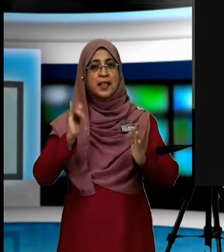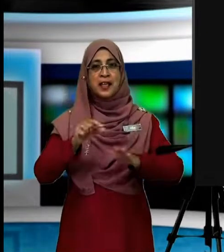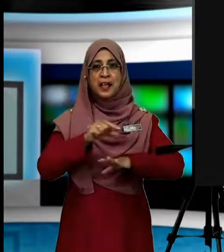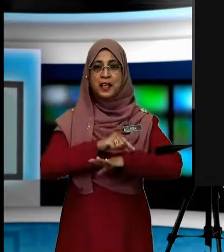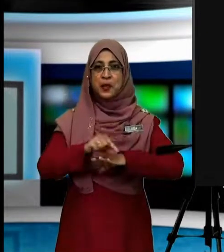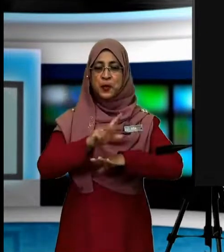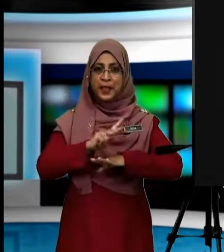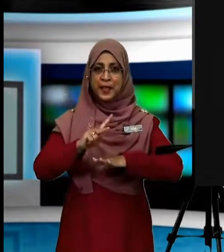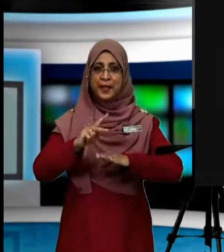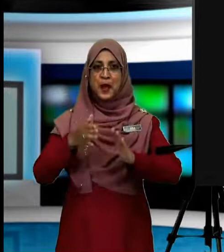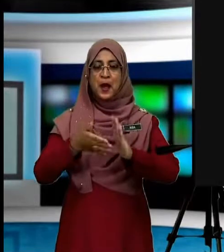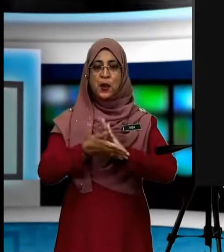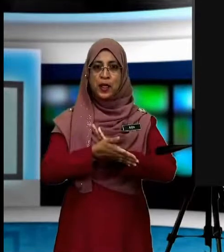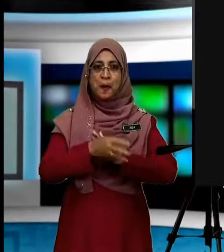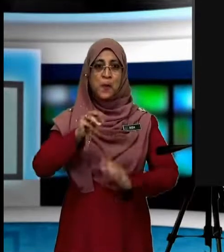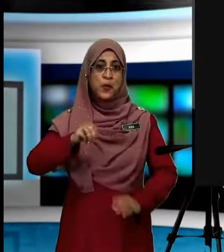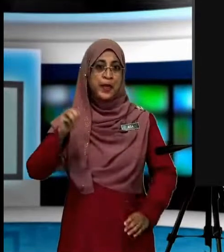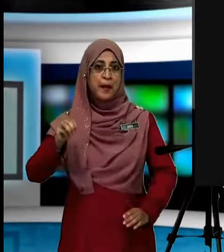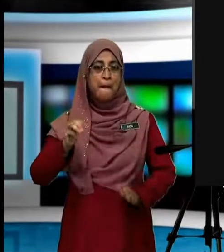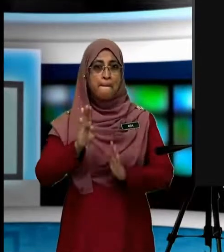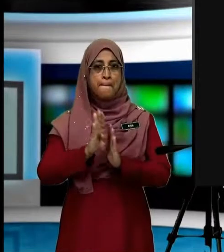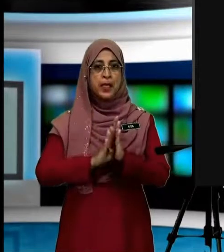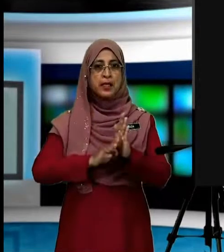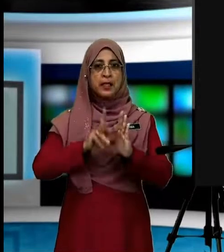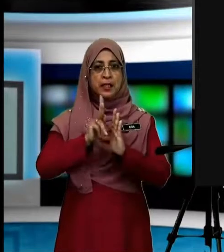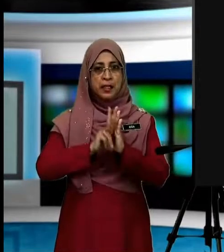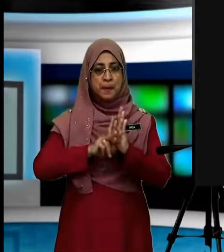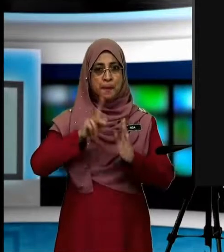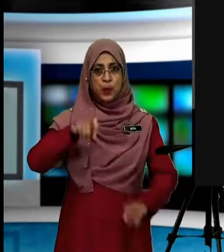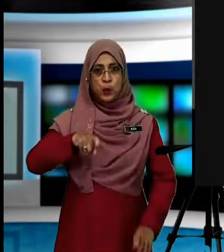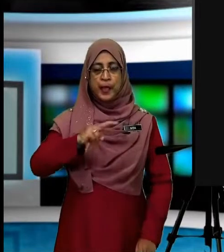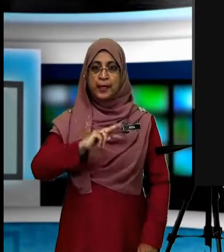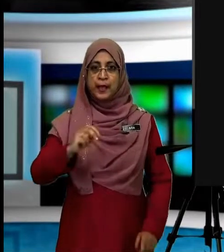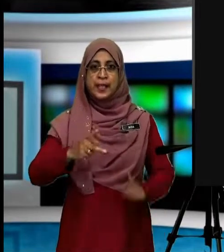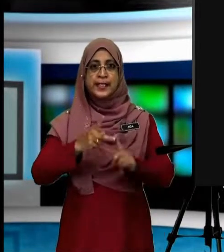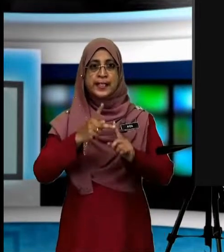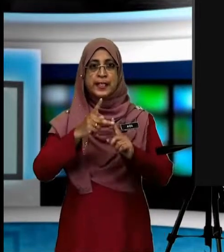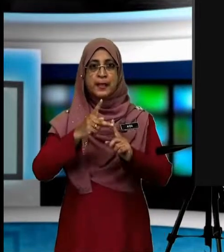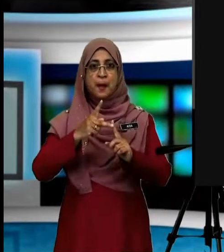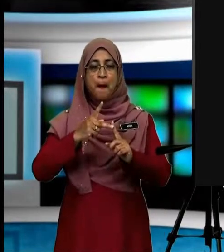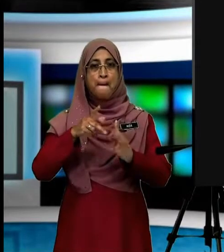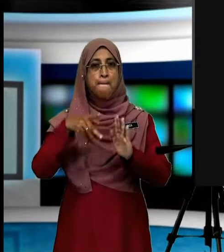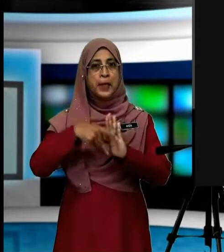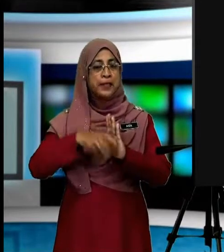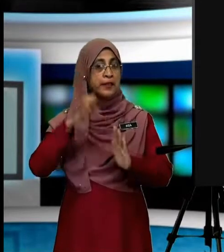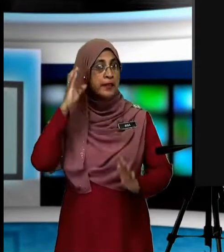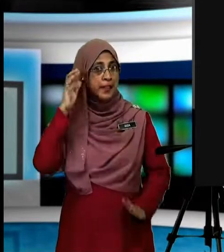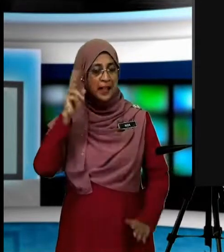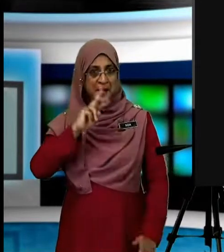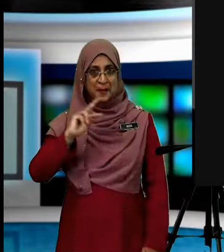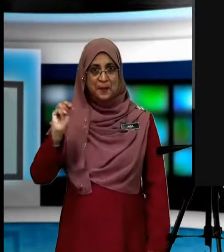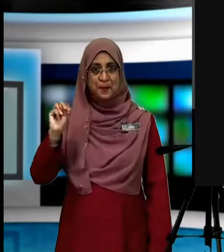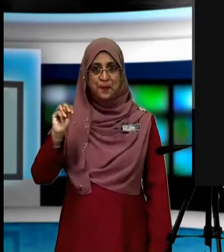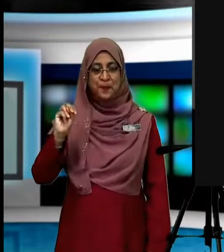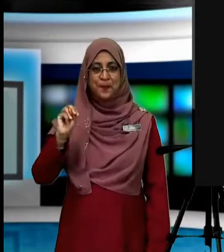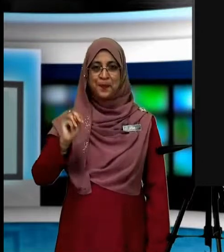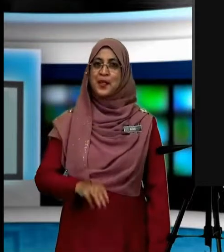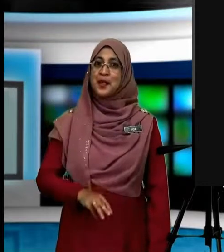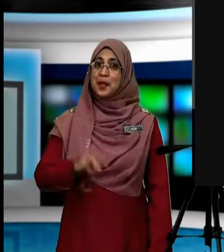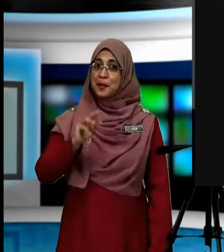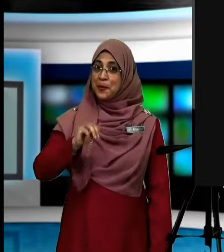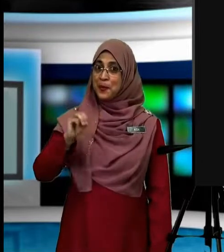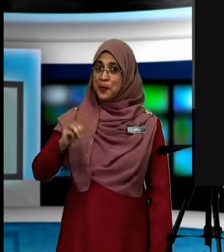bahasa yang digunakan oleh murid berkeperluan khas pendengaran